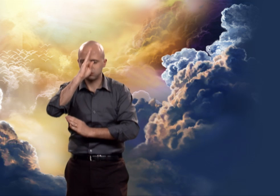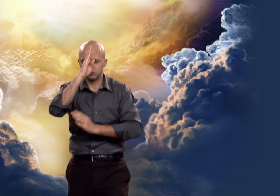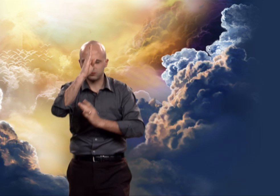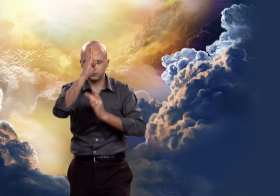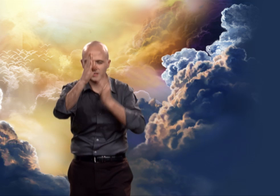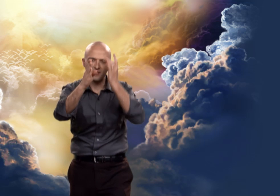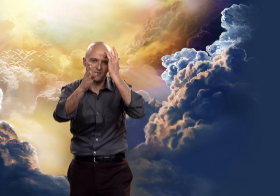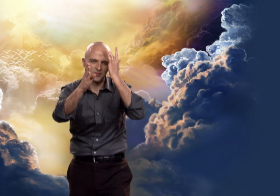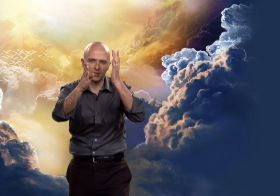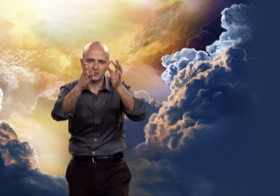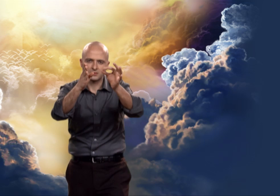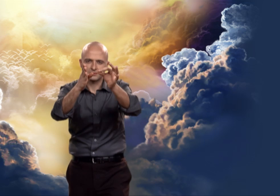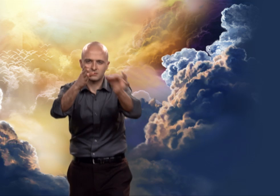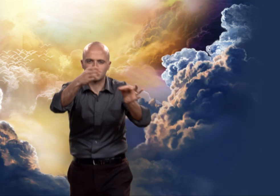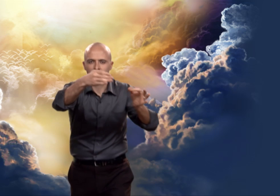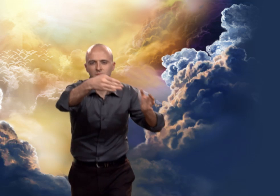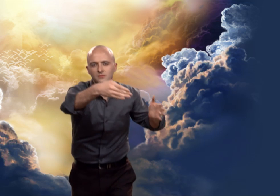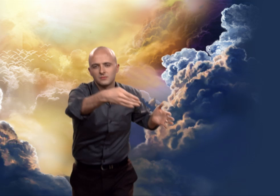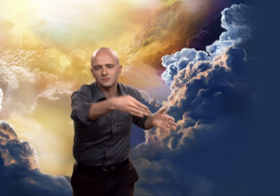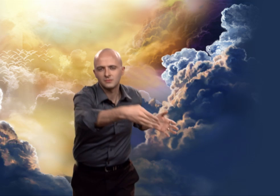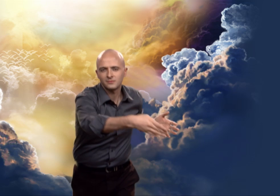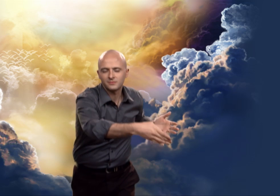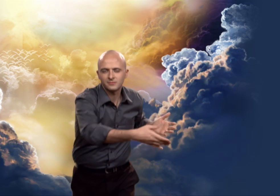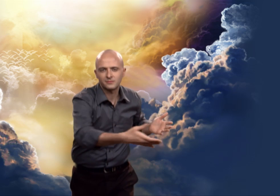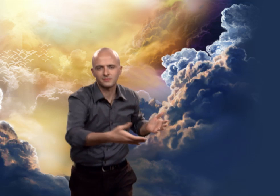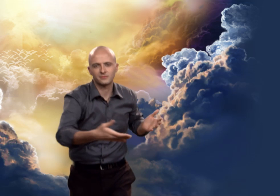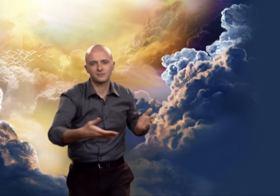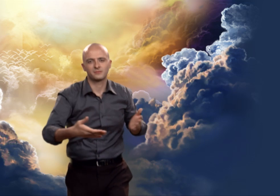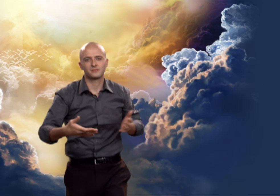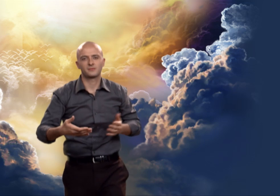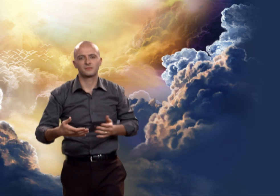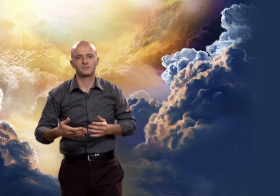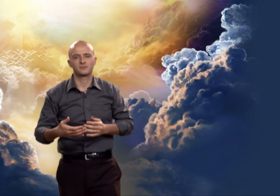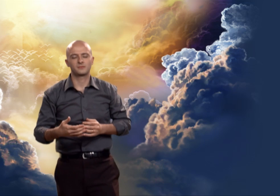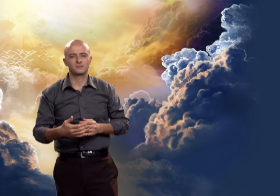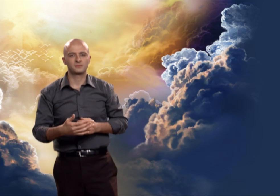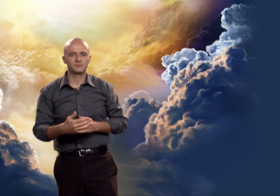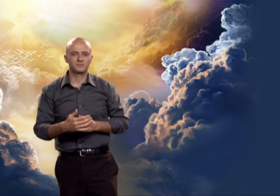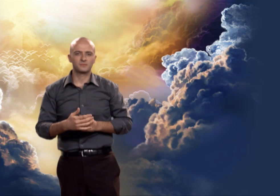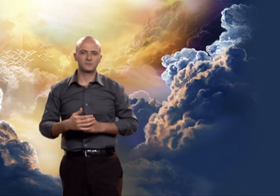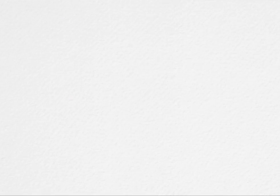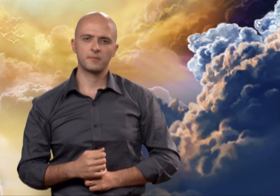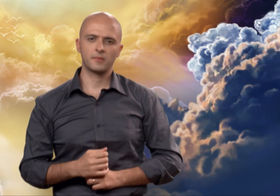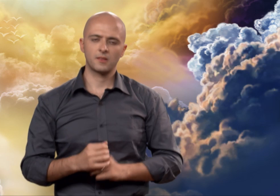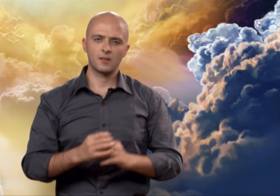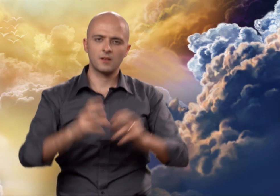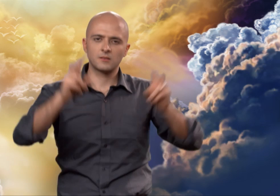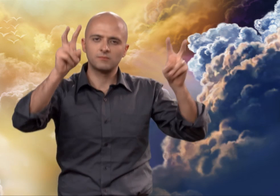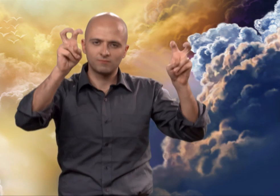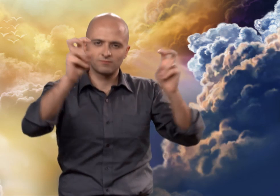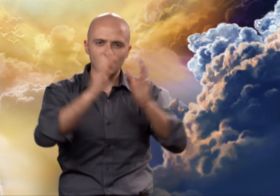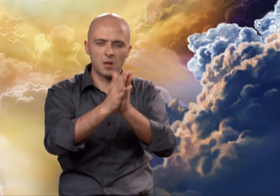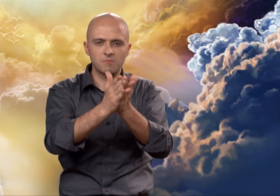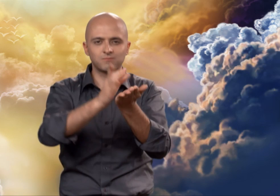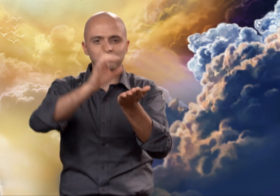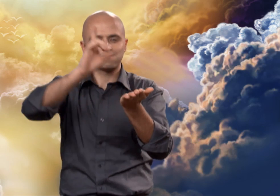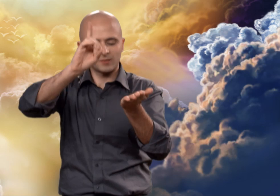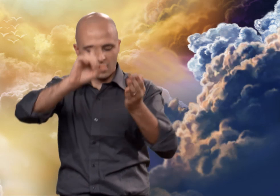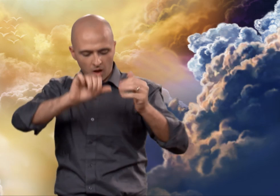fé religiosa correta, não era apoiada por aqueles santos defensores da verdade. As interpretações confusas